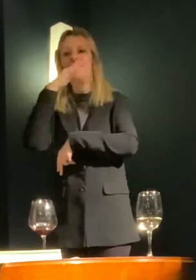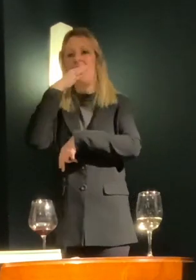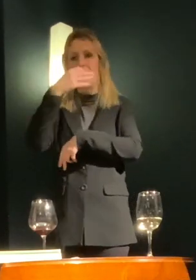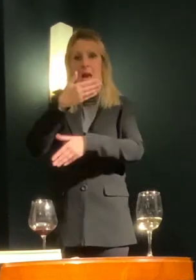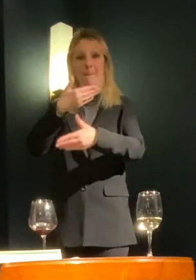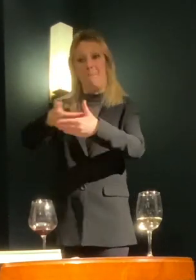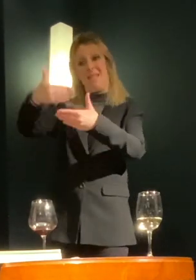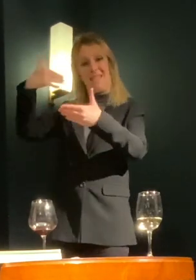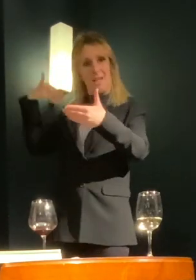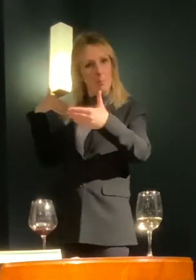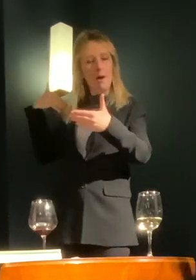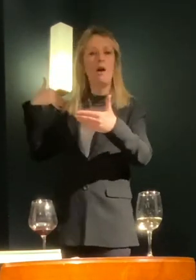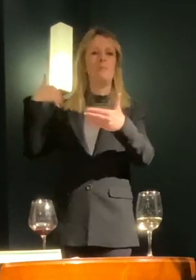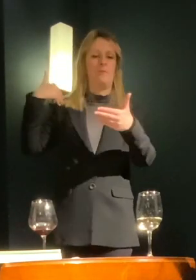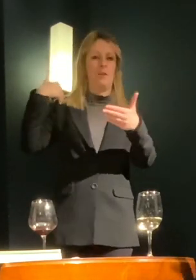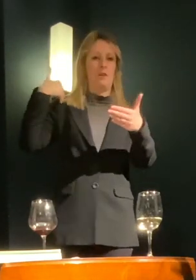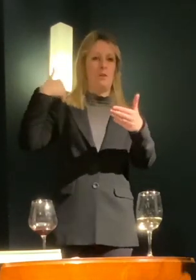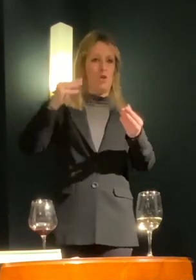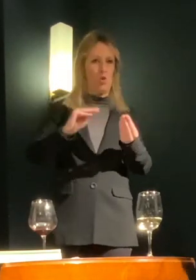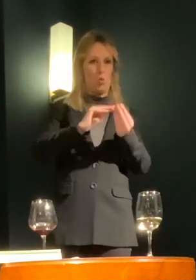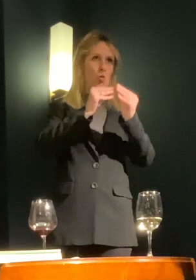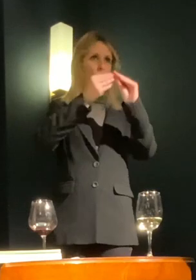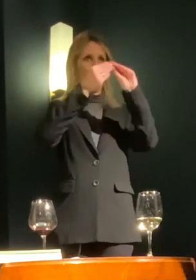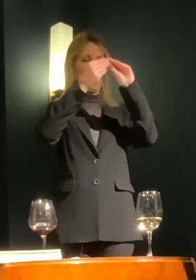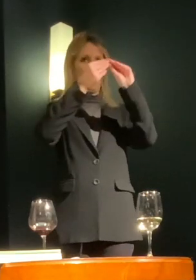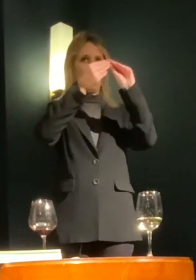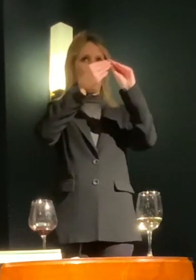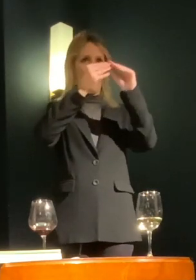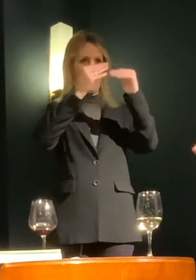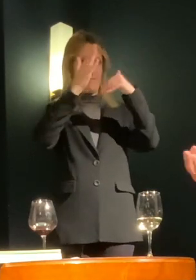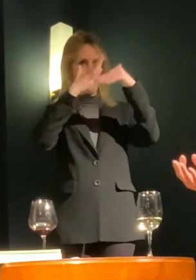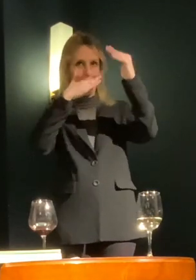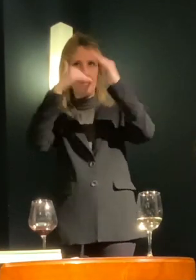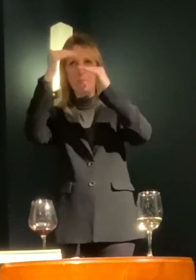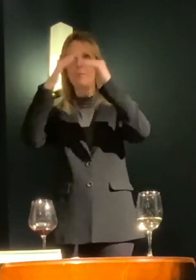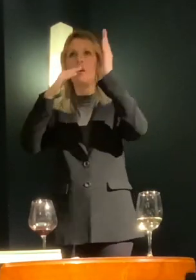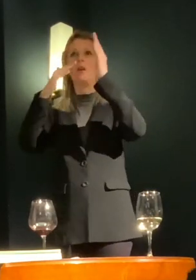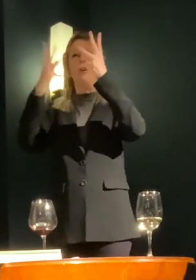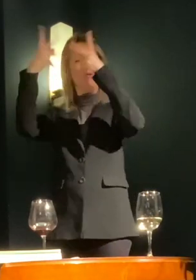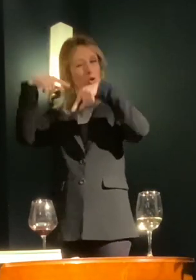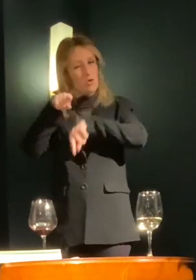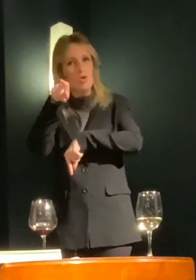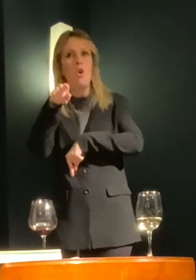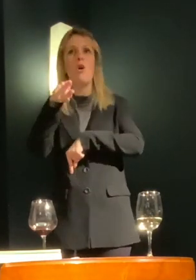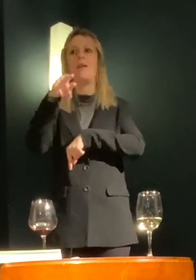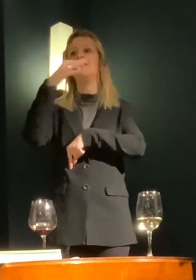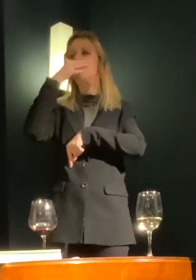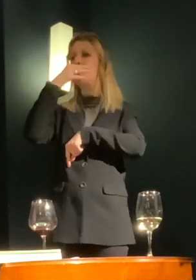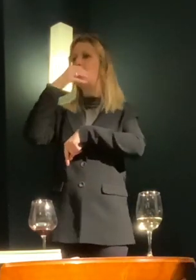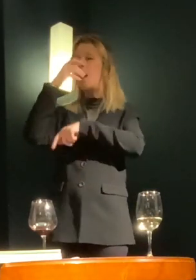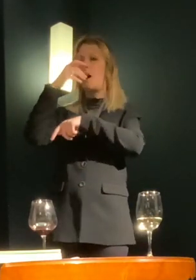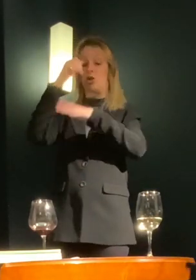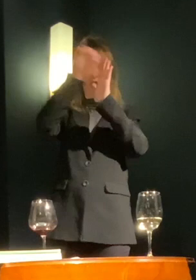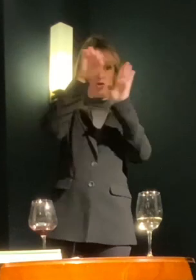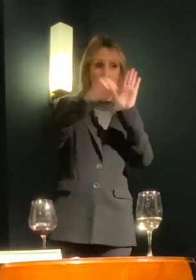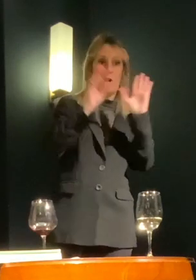struttura di tutto l'impianto in modo che puoi testare, diciamo, se tutto torna. Poi, essendo una storia con più personaggi